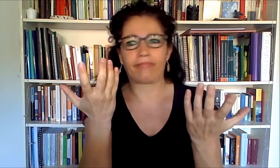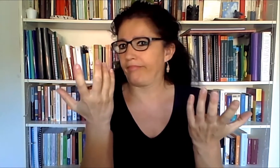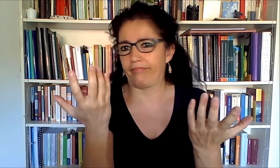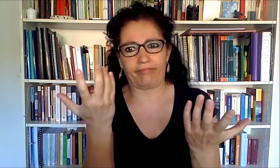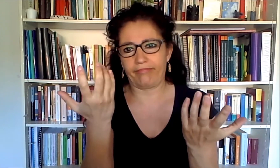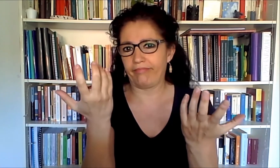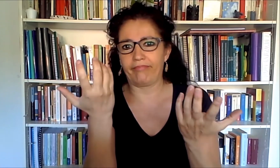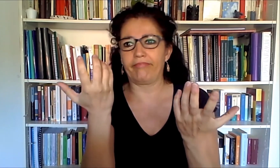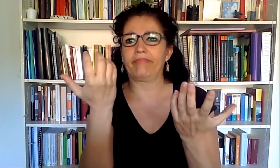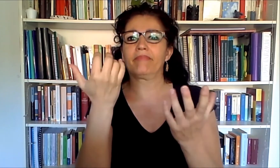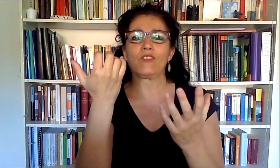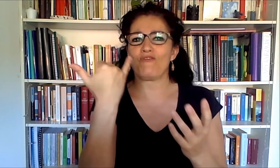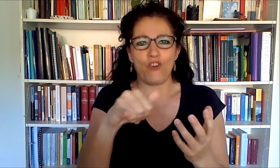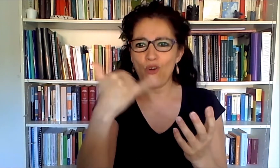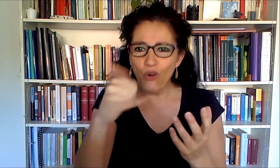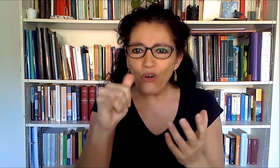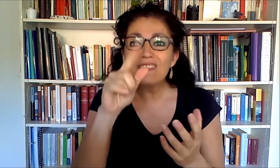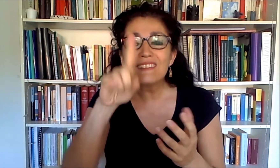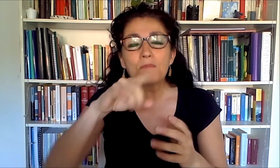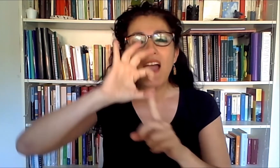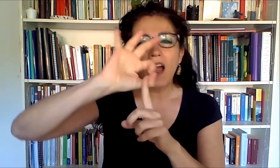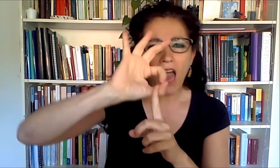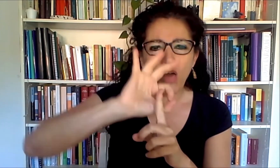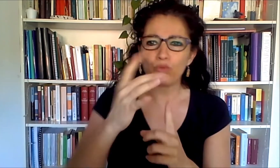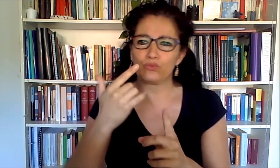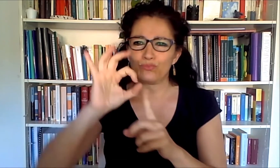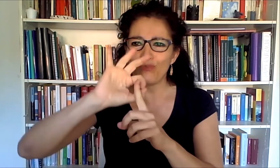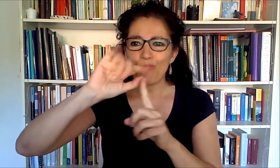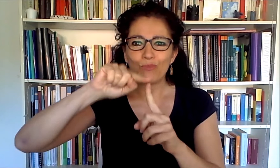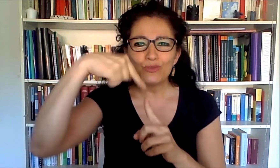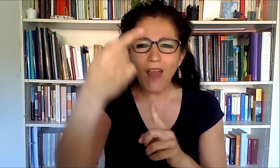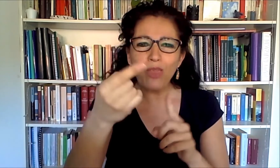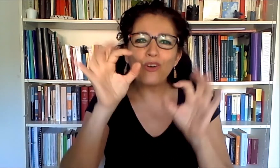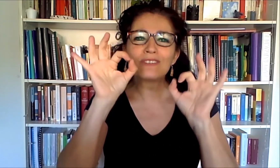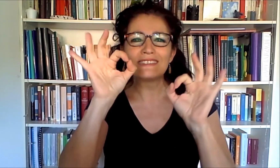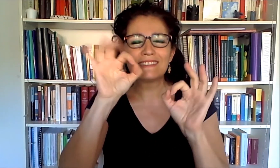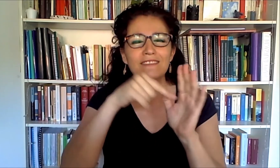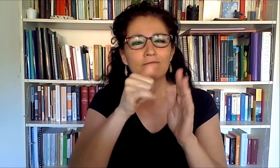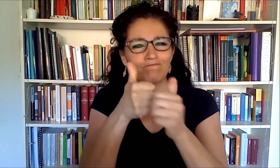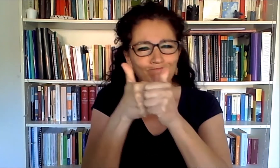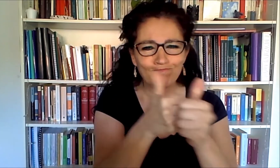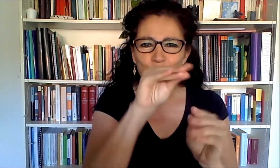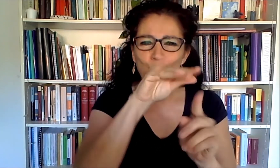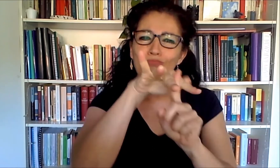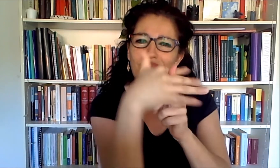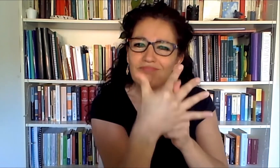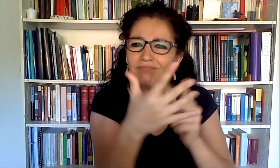realidad lingüística y cultural de la comunidad signante. Y se necesitan más recursos para